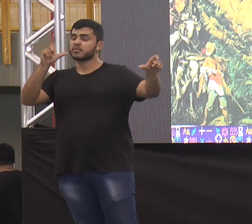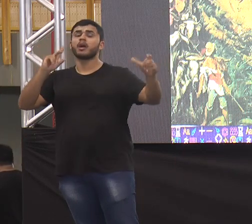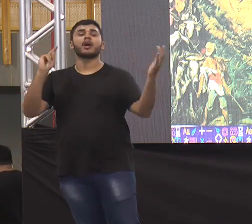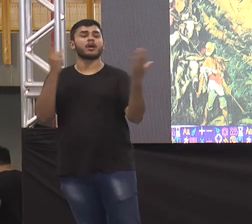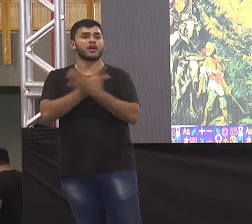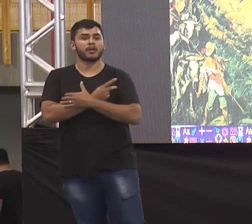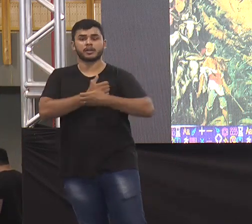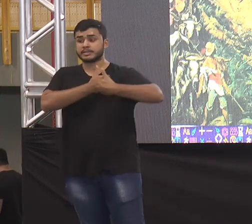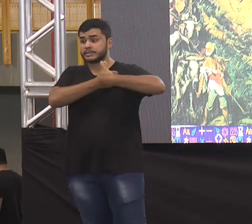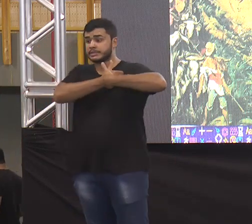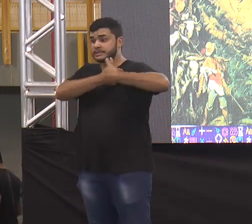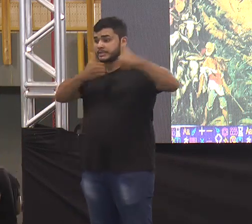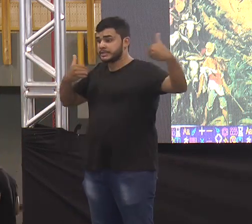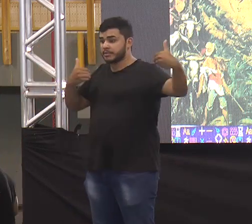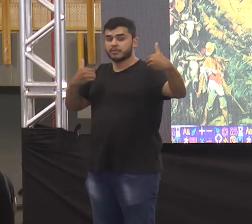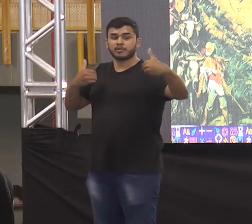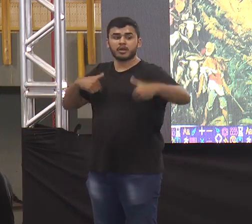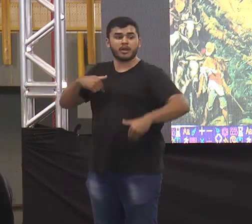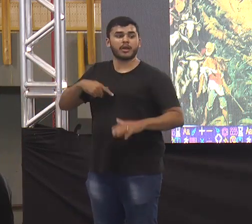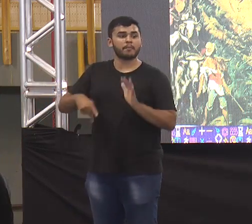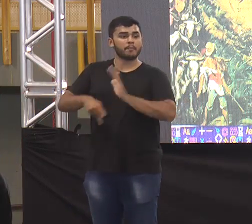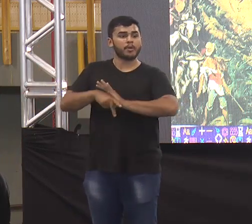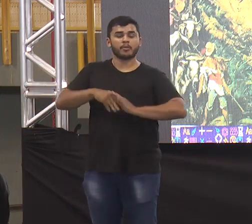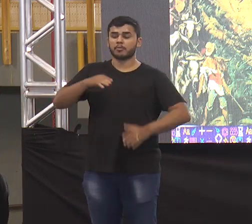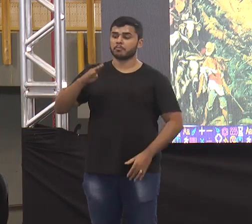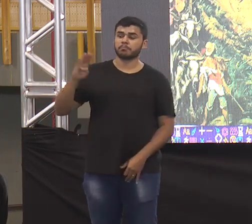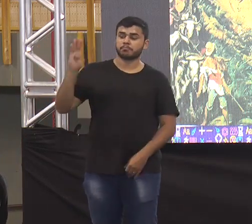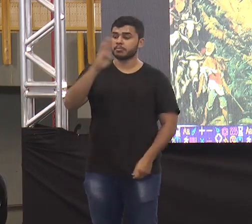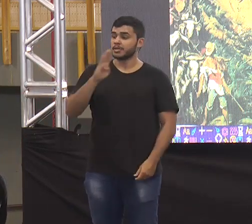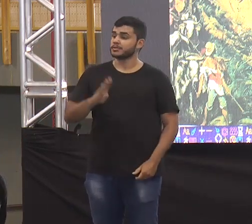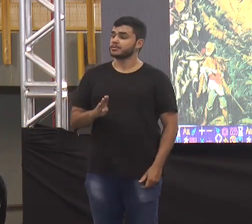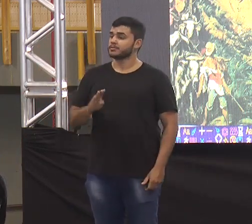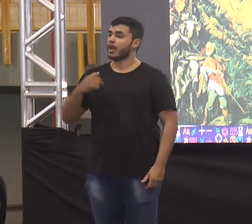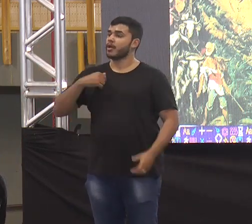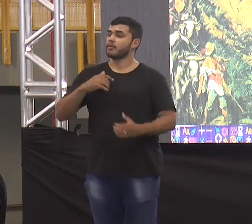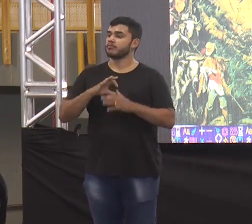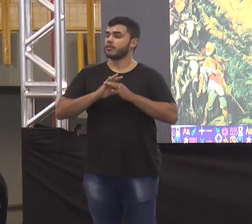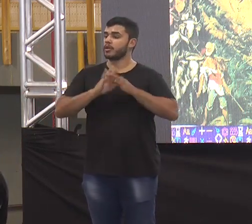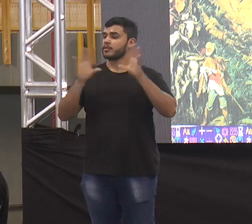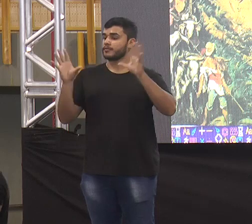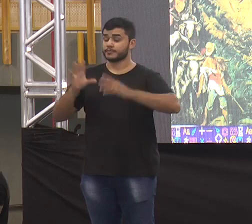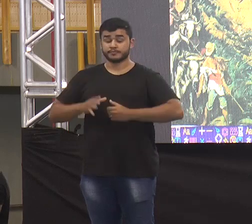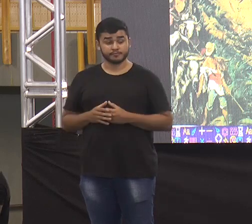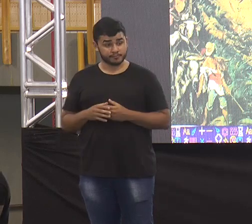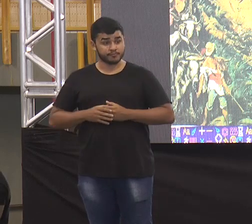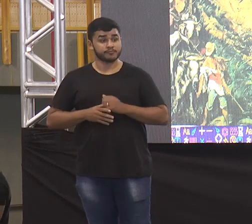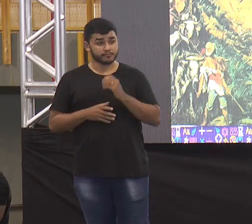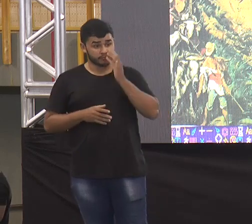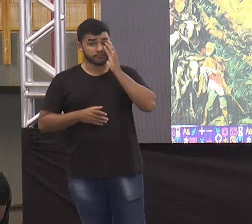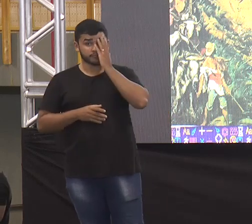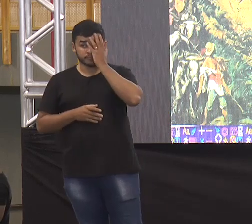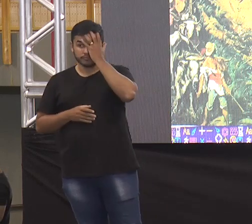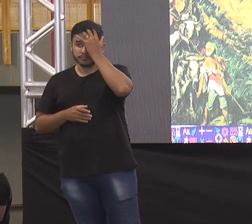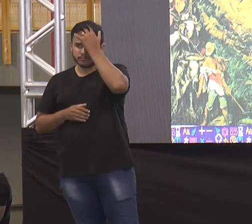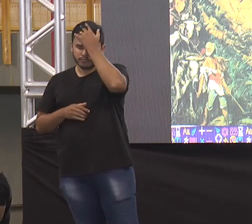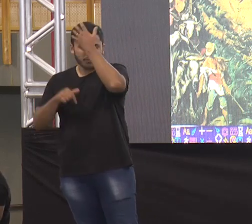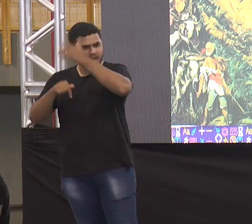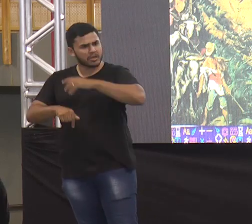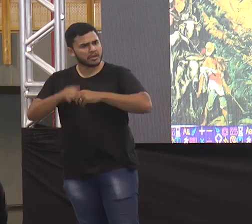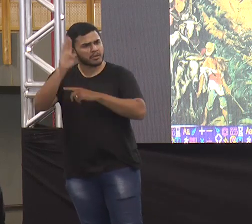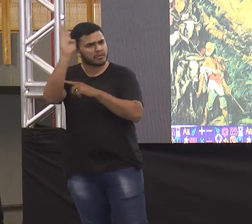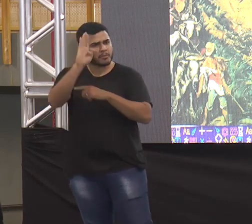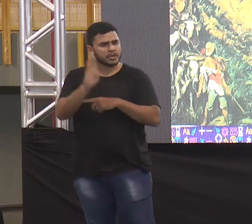fazer parte do Império Português e somos brasileiros. Somos uma nação independente. Ora, se nós somos uma